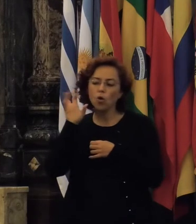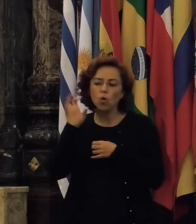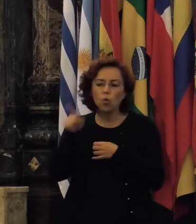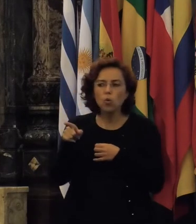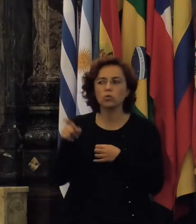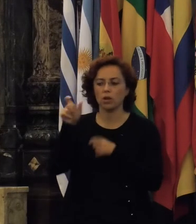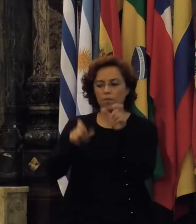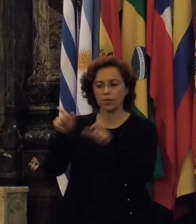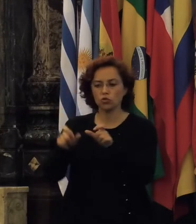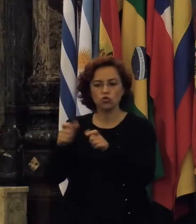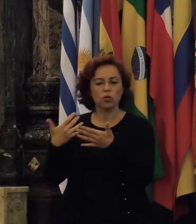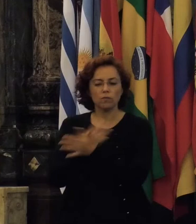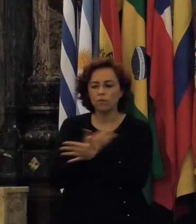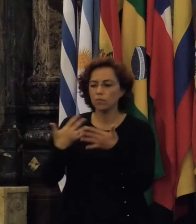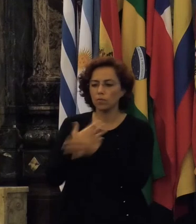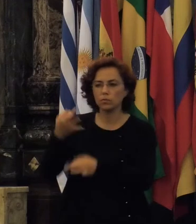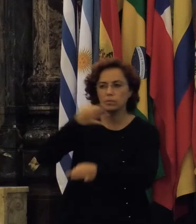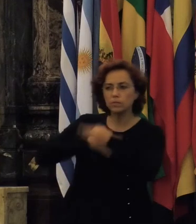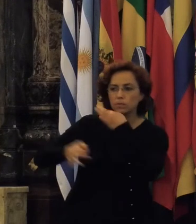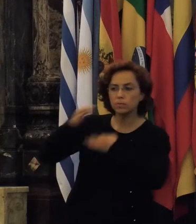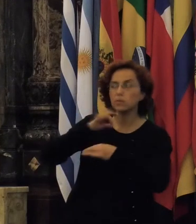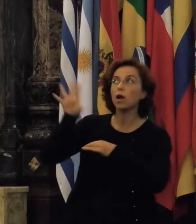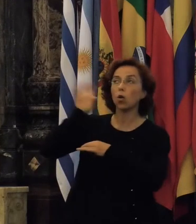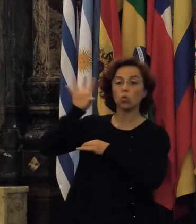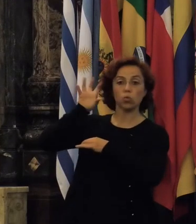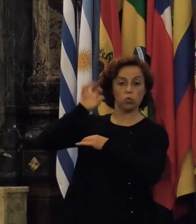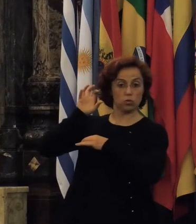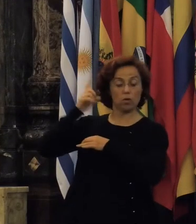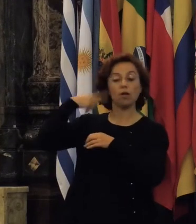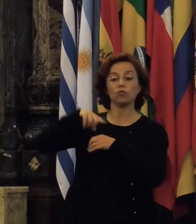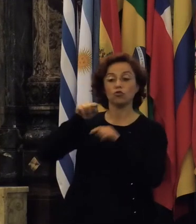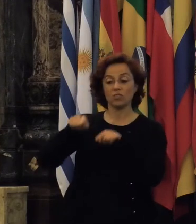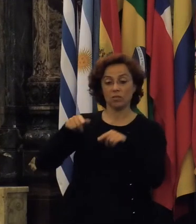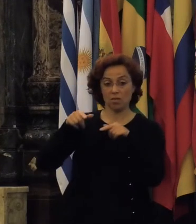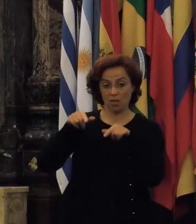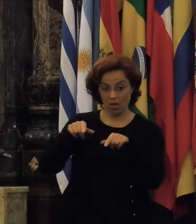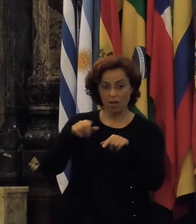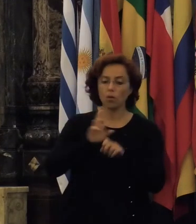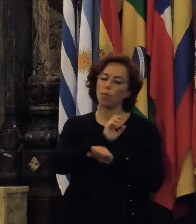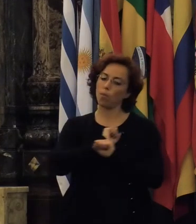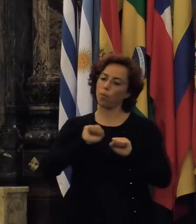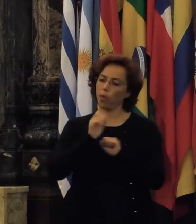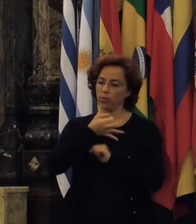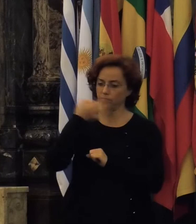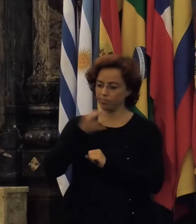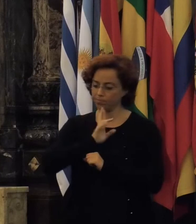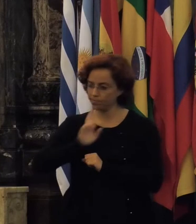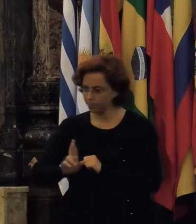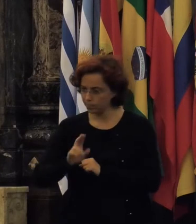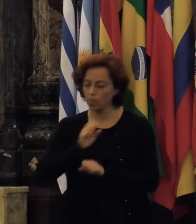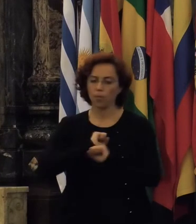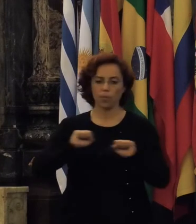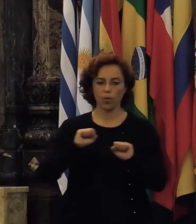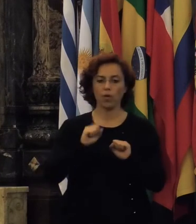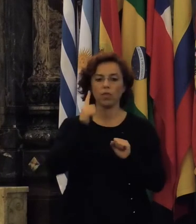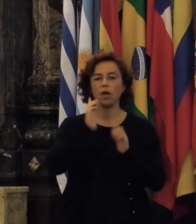el desamparo de ese sujeto. Y a partir de ahí, ellos tienen una respuesta muy consistente, ¿no?